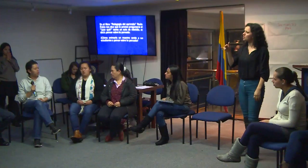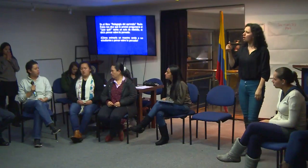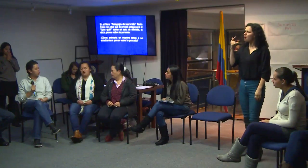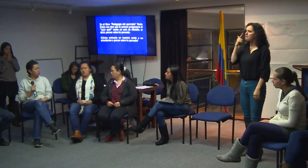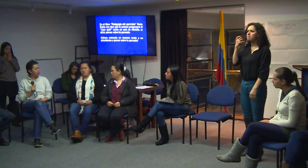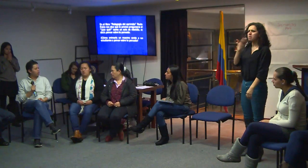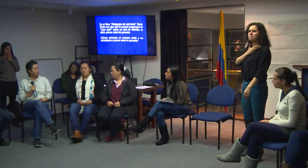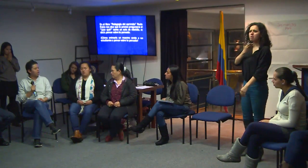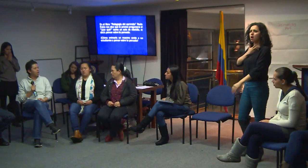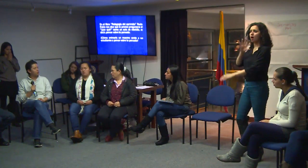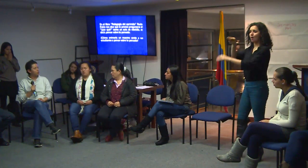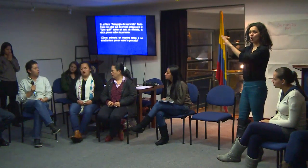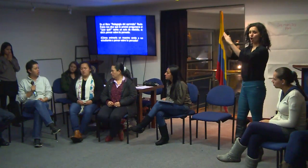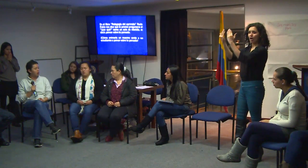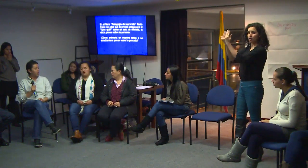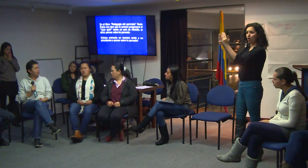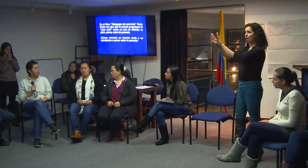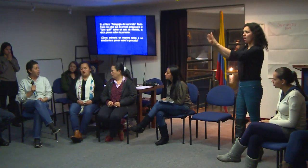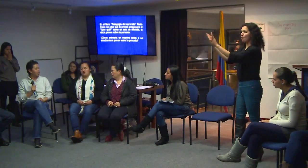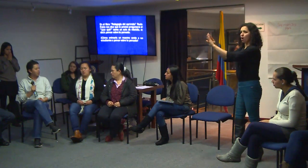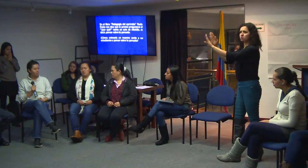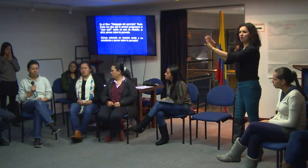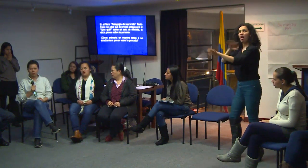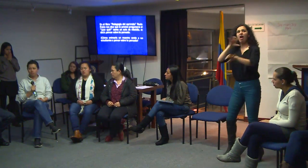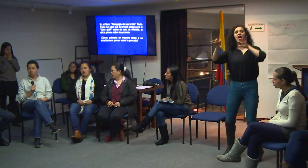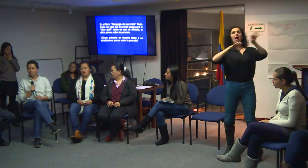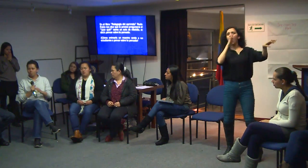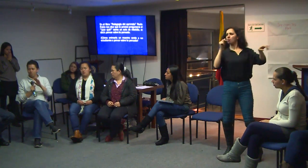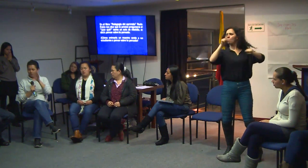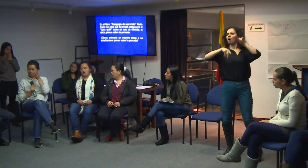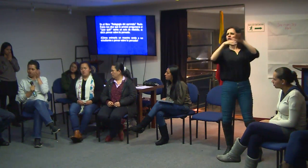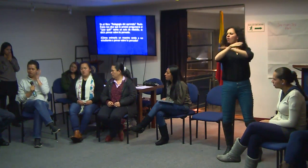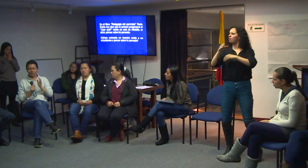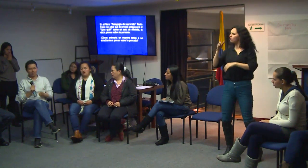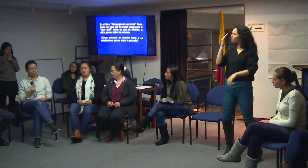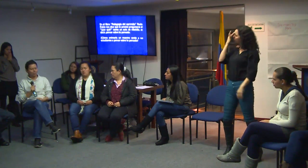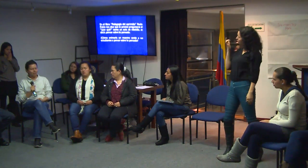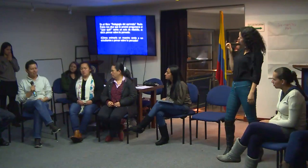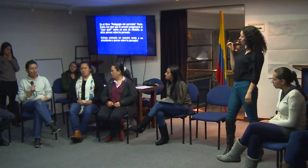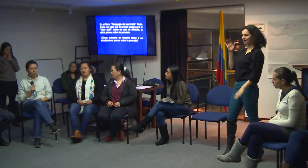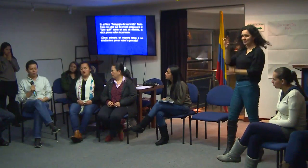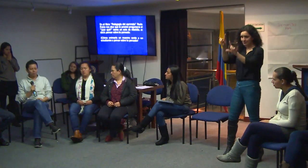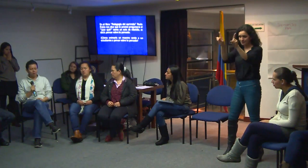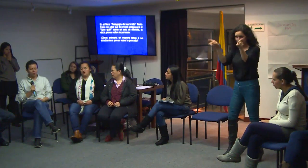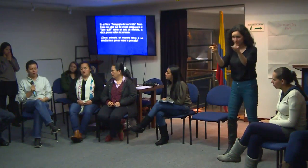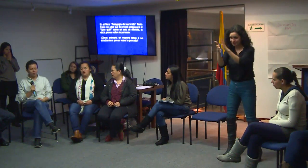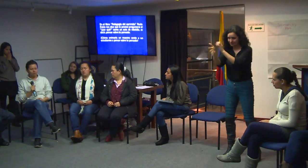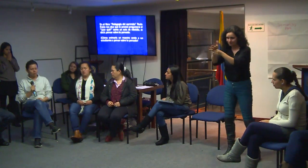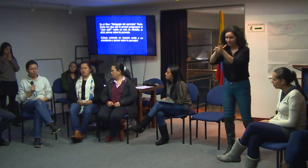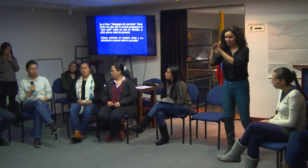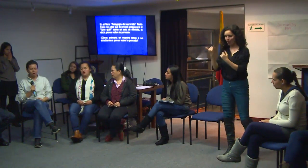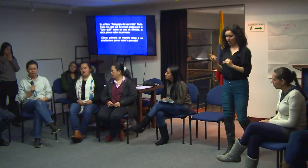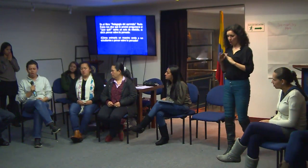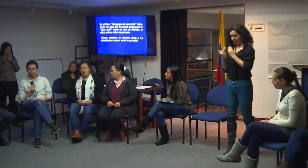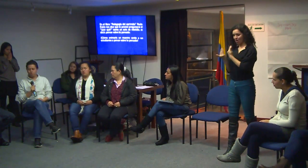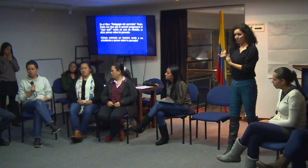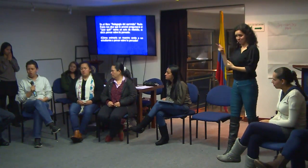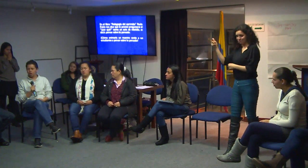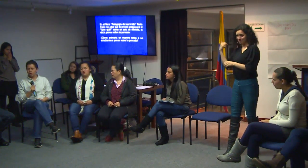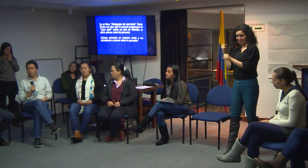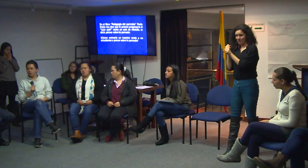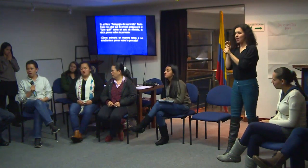los papás y los estudiantes gritando y no nos dejaban entrar. ¿Sí? Paréntesis, hoy vivimos una situación particular en el colegio,